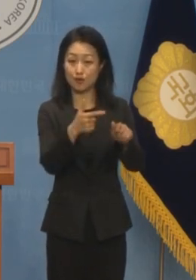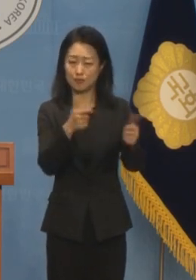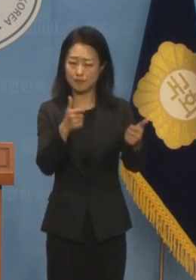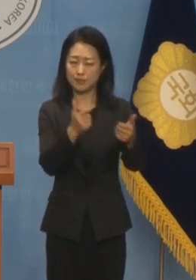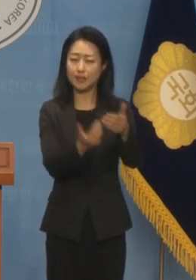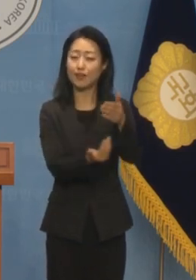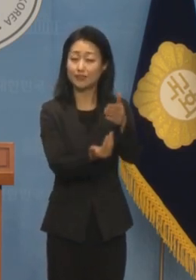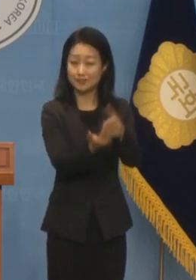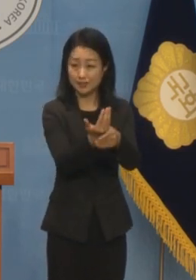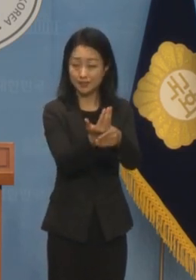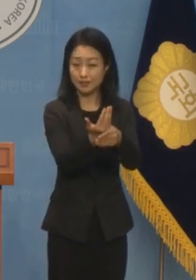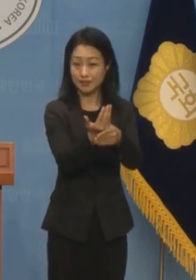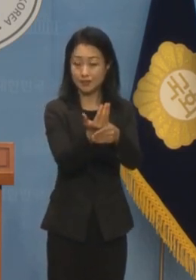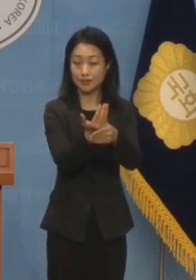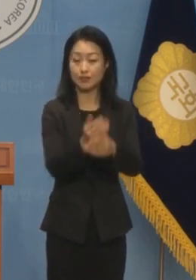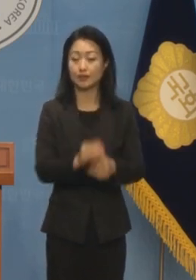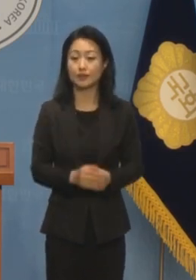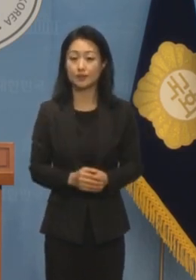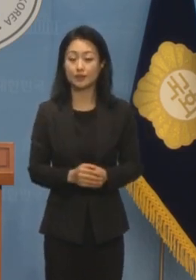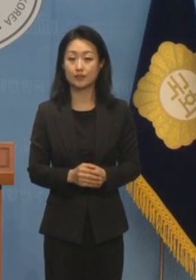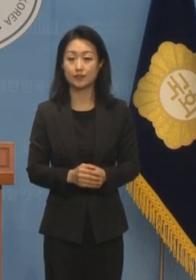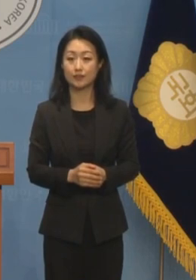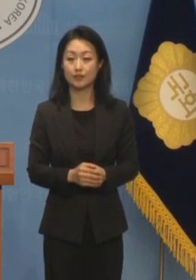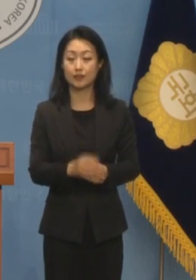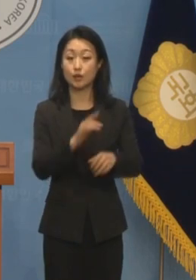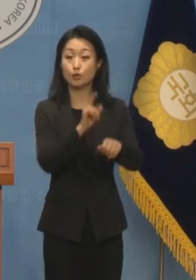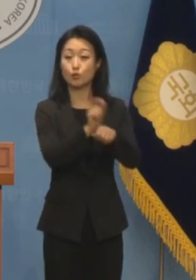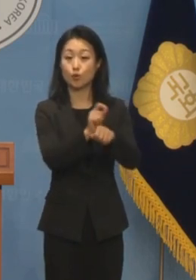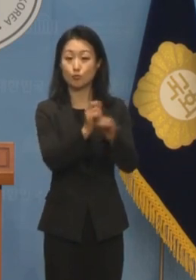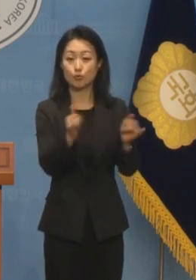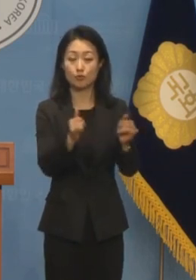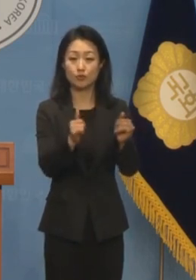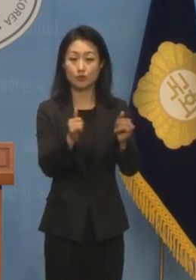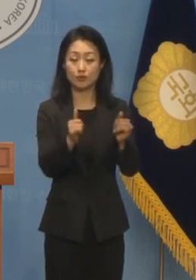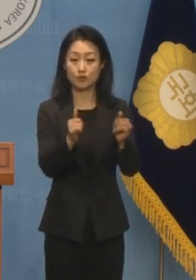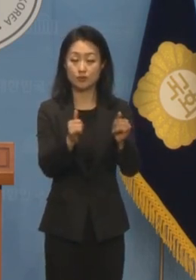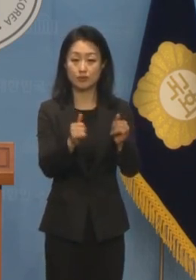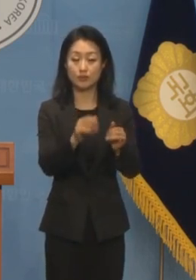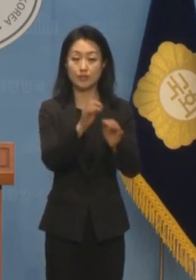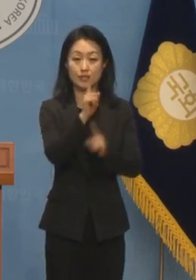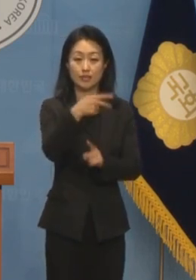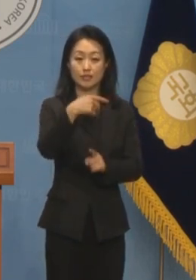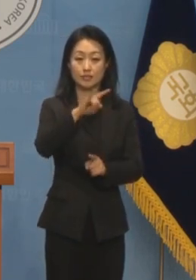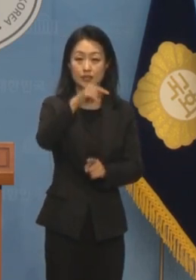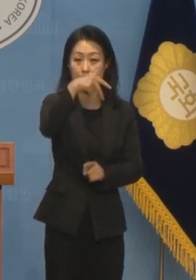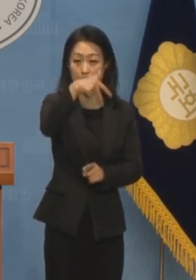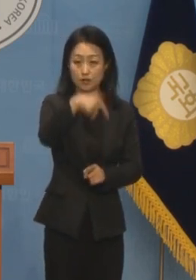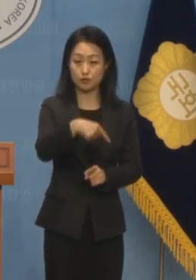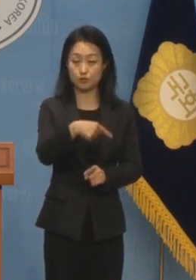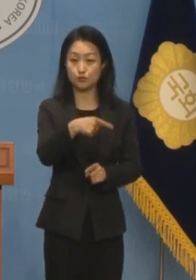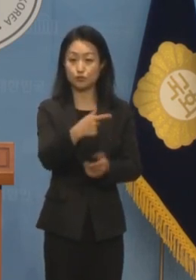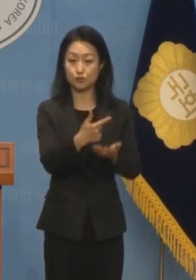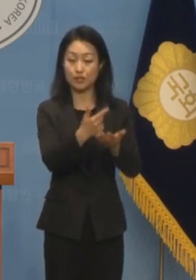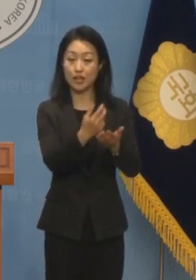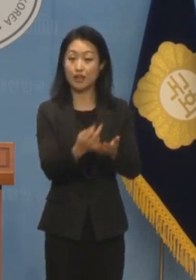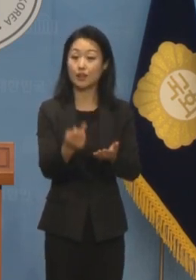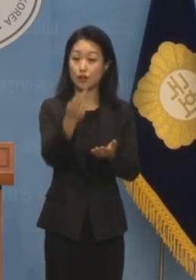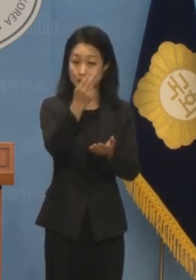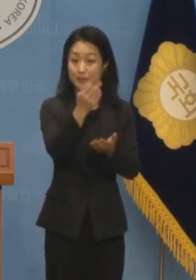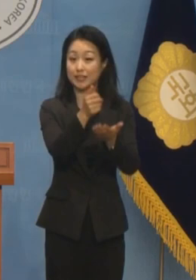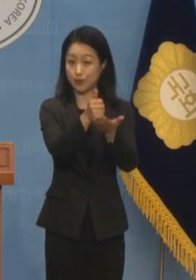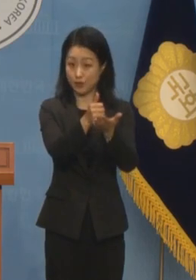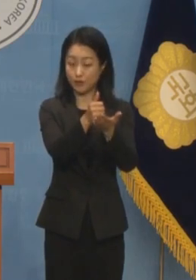군에 의해서 피격된 우리 해수부 공무원 이대준 씨의 형님인 이래진